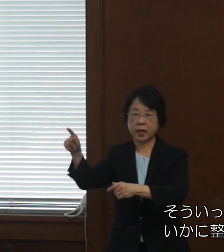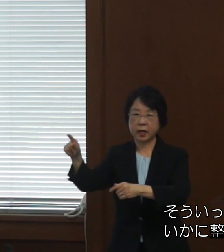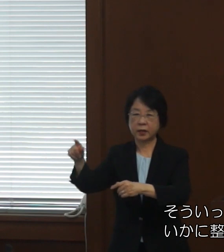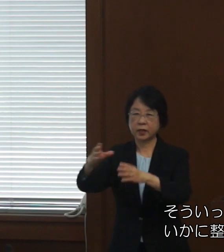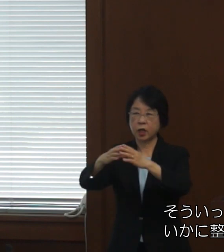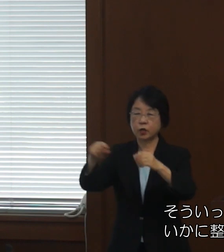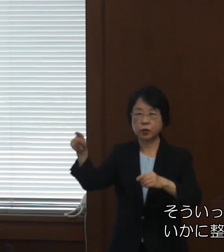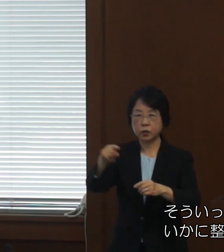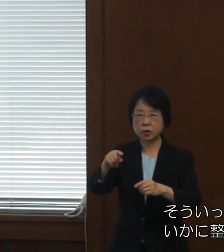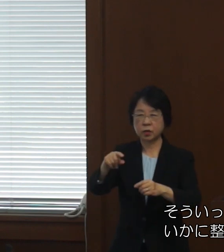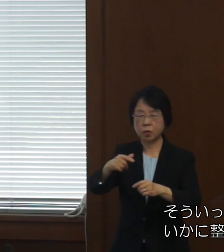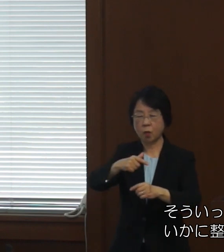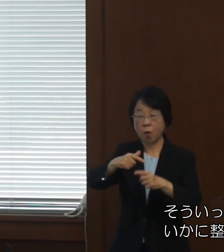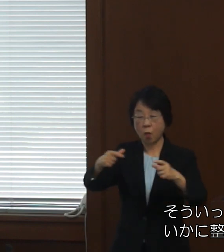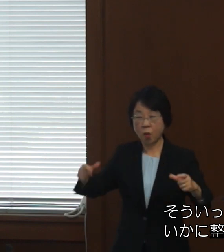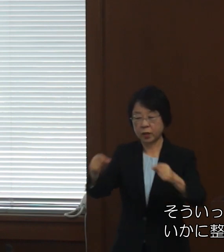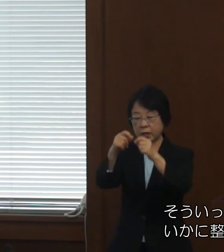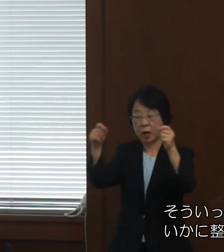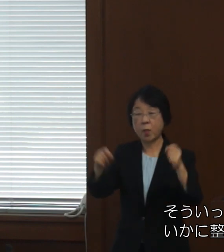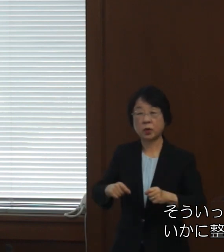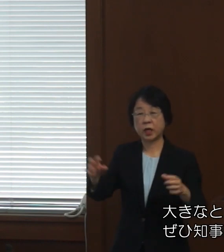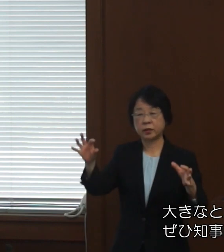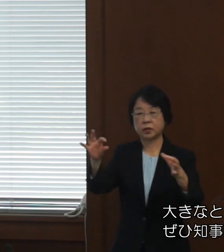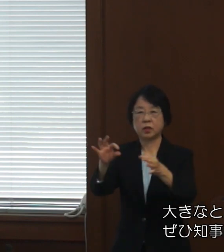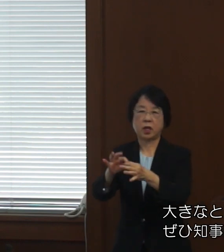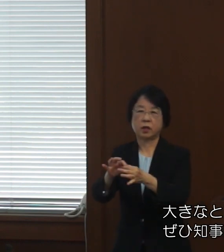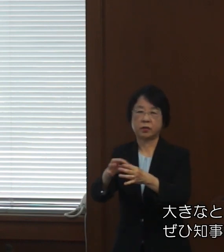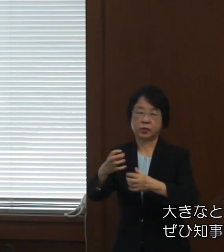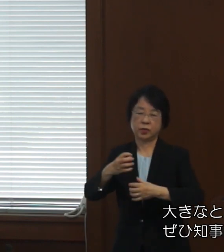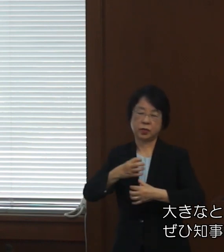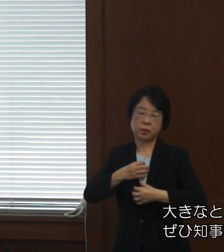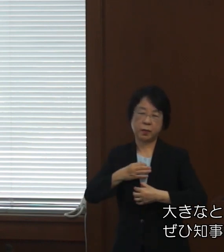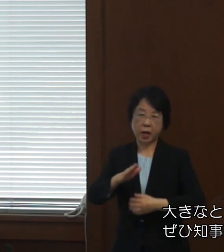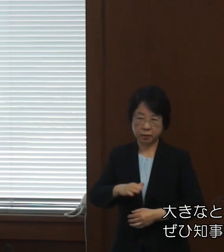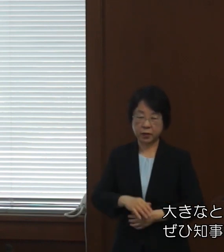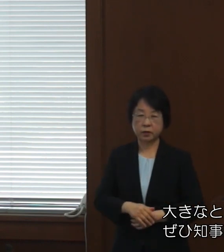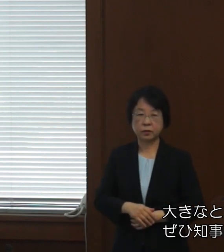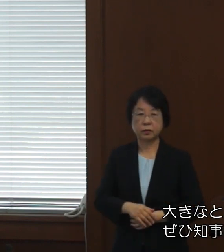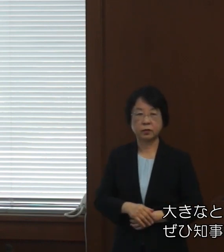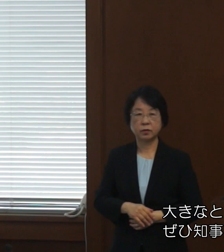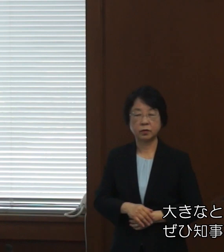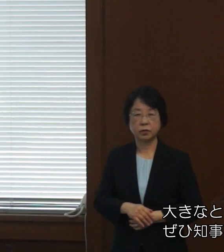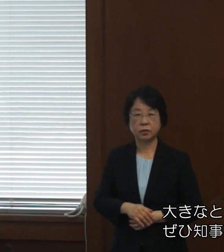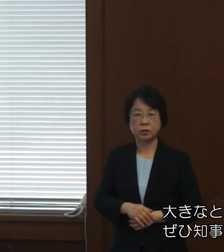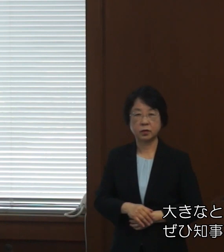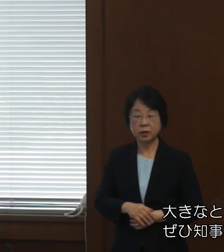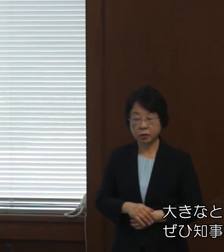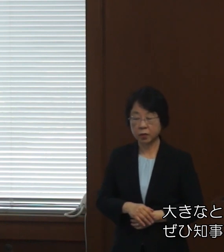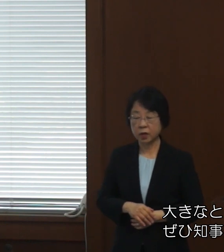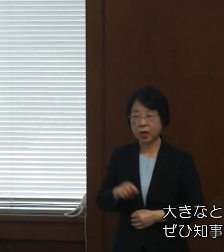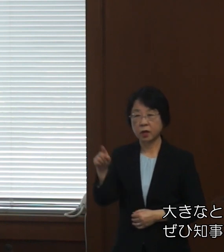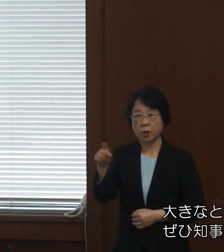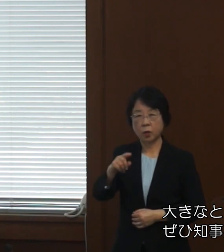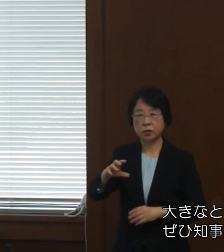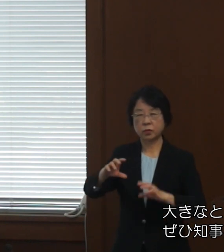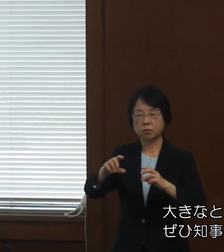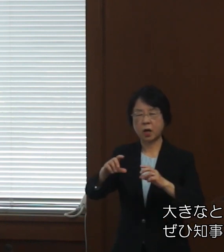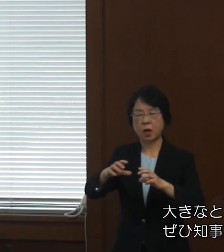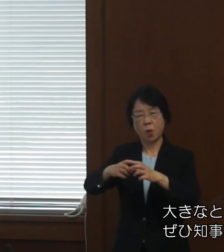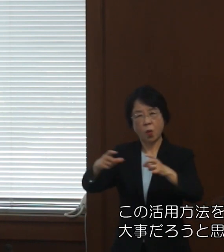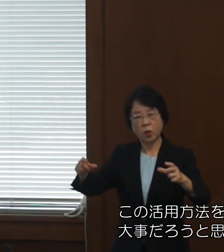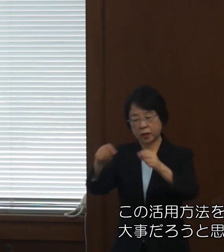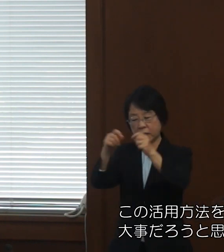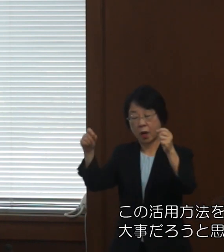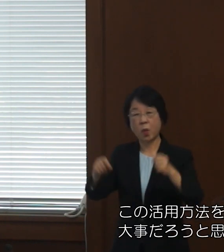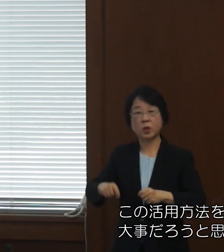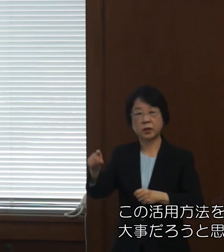いった問題をいかに整理するのかっていうこの大きな心についてもぜひ知事同士で議論をし